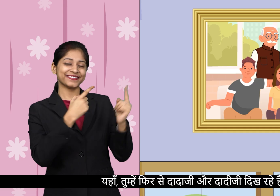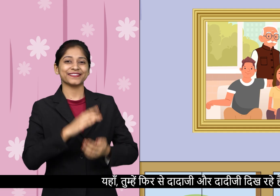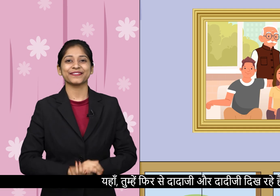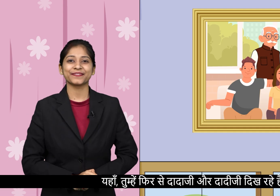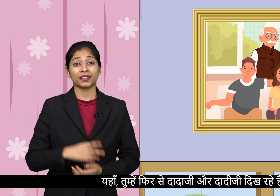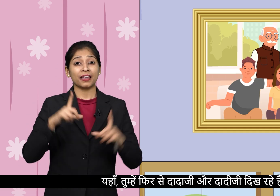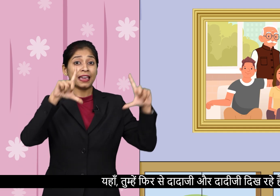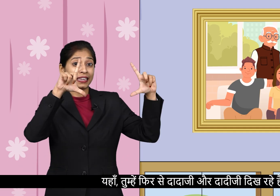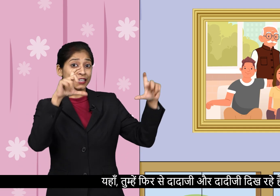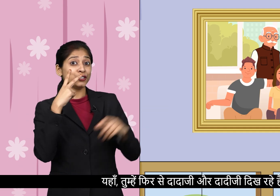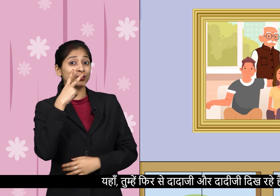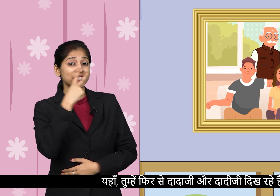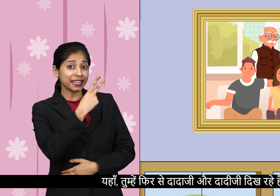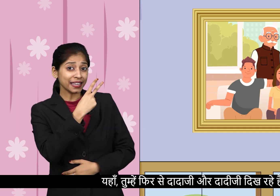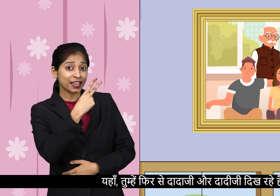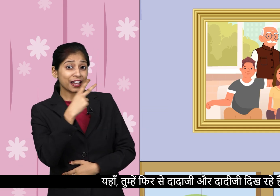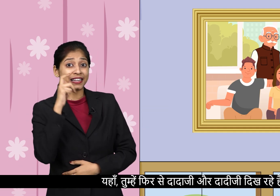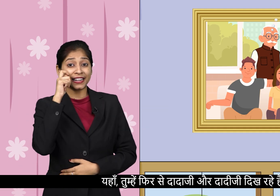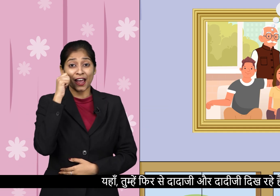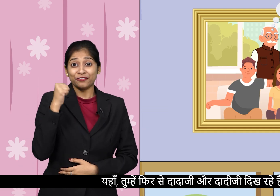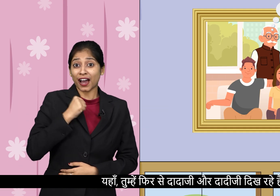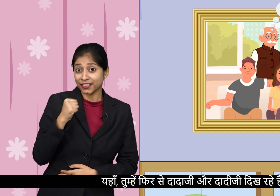यहाँ तुम्हें फिर से दादाजी और दादी जी दिख रहे हैं।